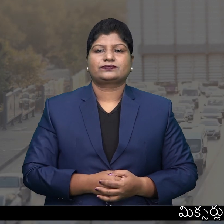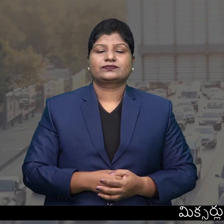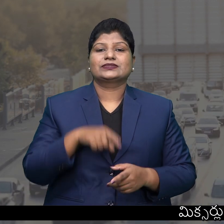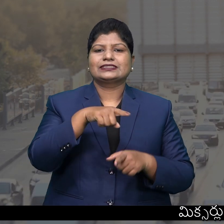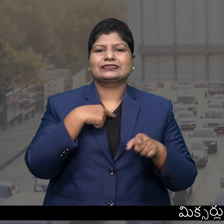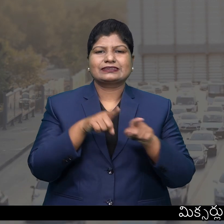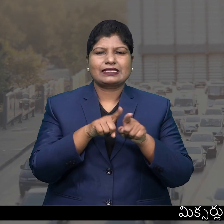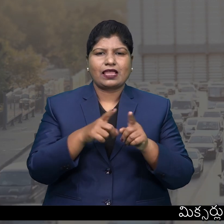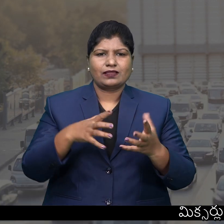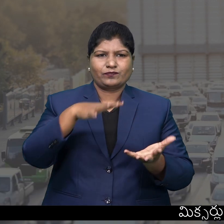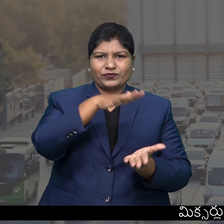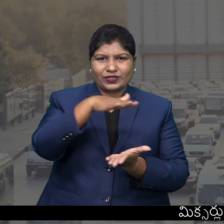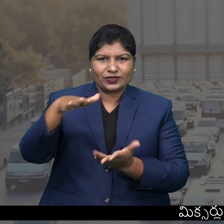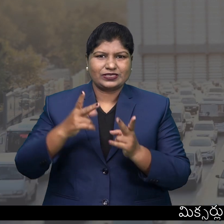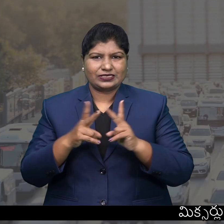మిక్సర్లు మరియు గ్రైండర్లు